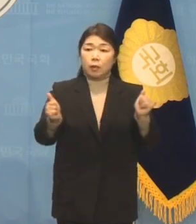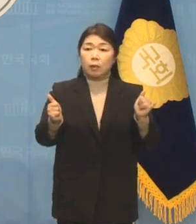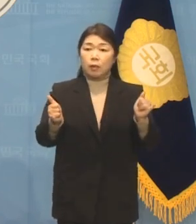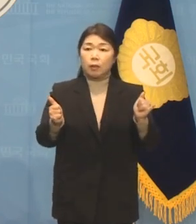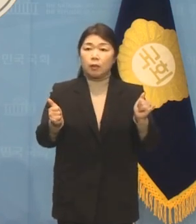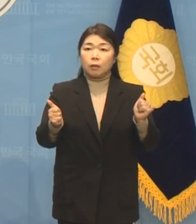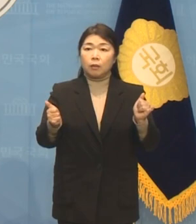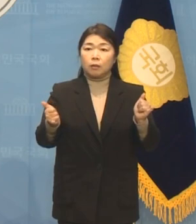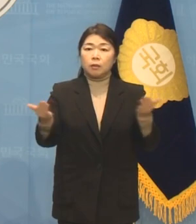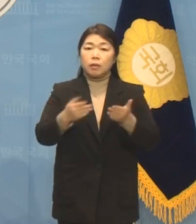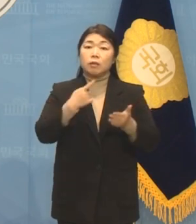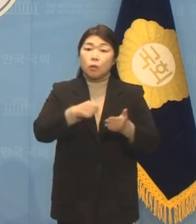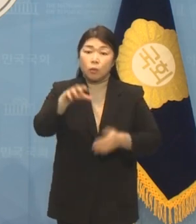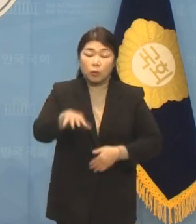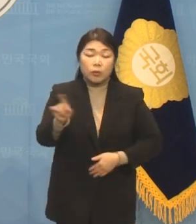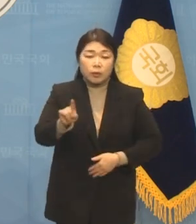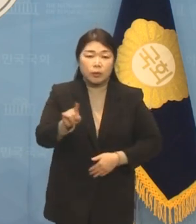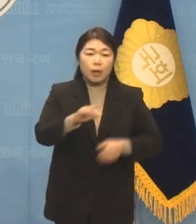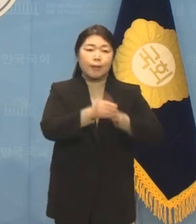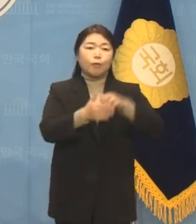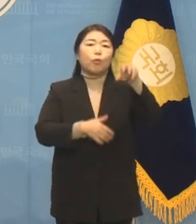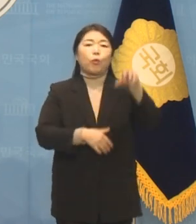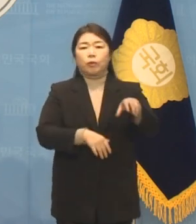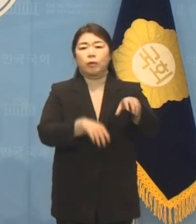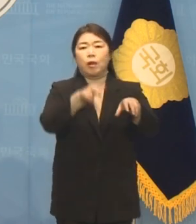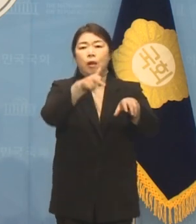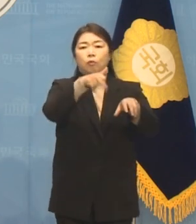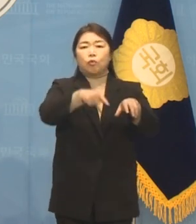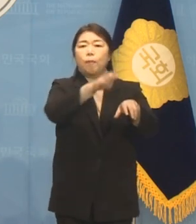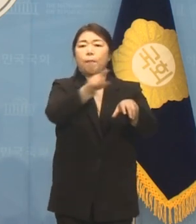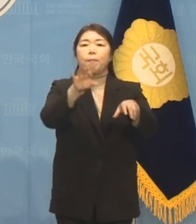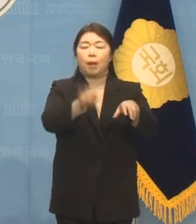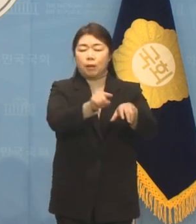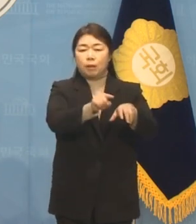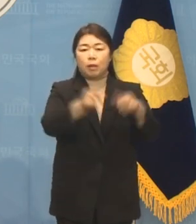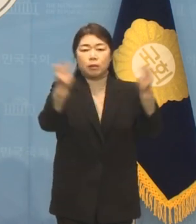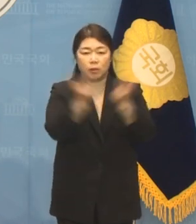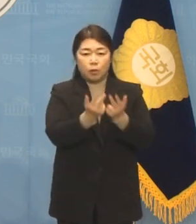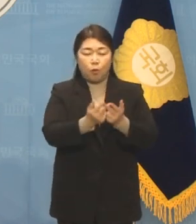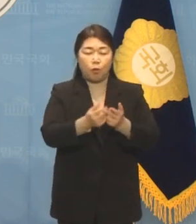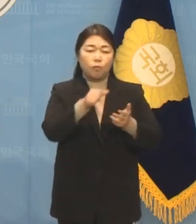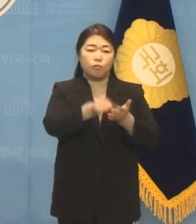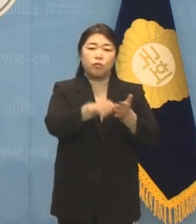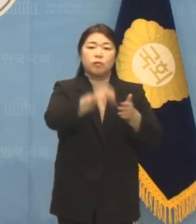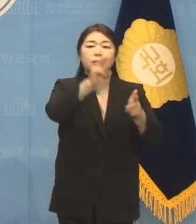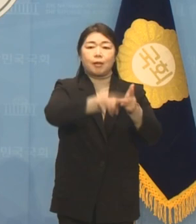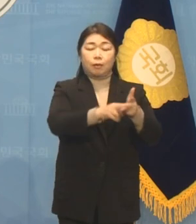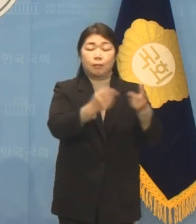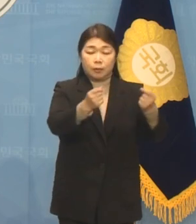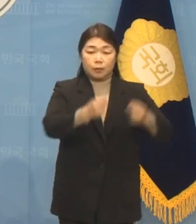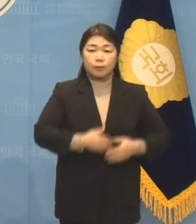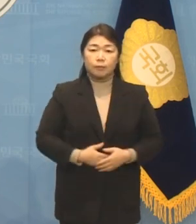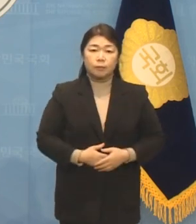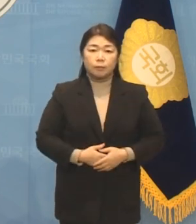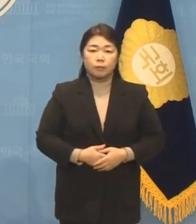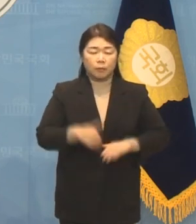곳이 바로 대구에 위치한 쿠팡 칠곡 물류센터입니다. 의도가 다분히